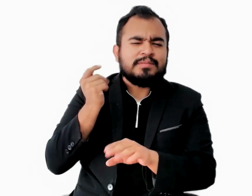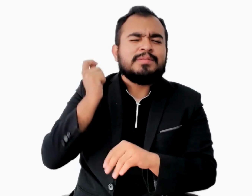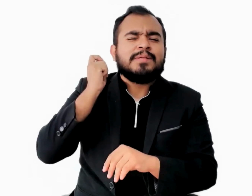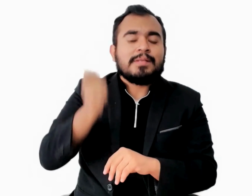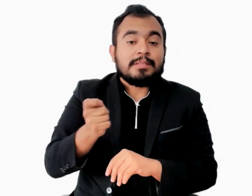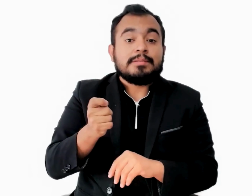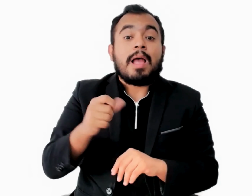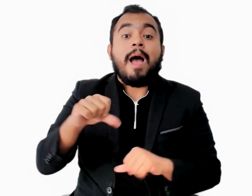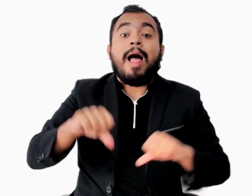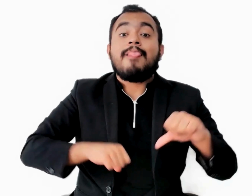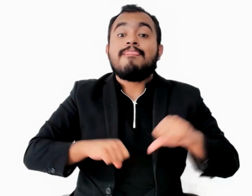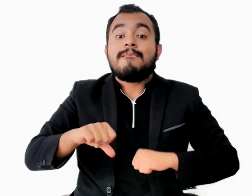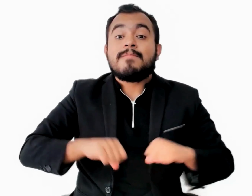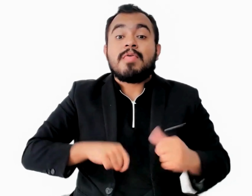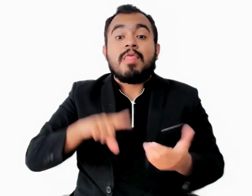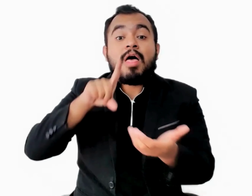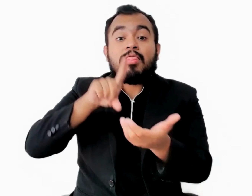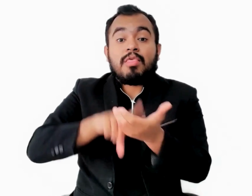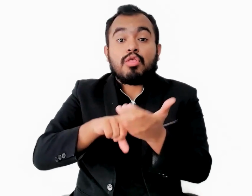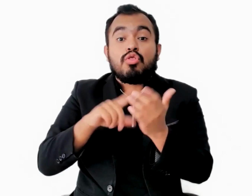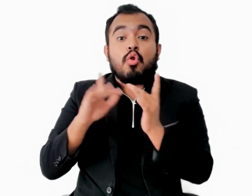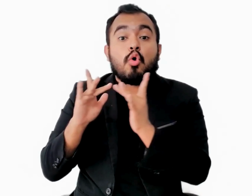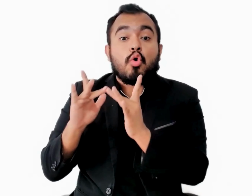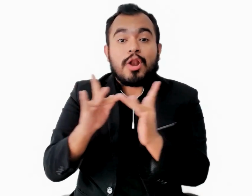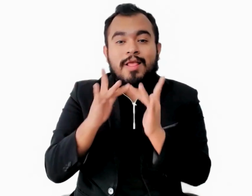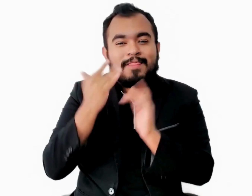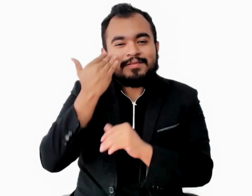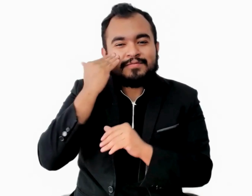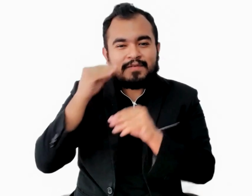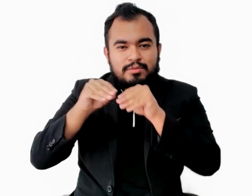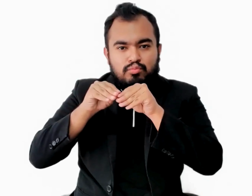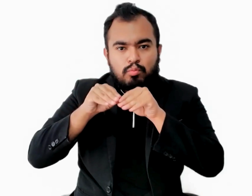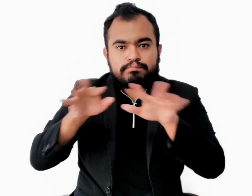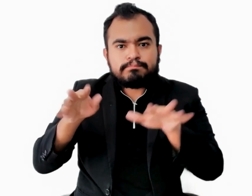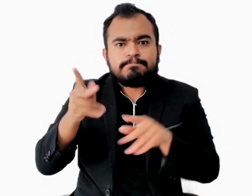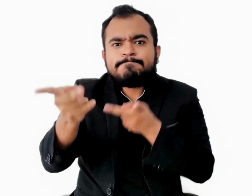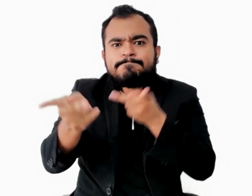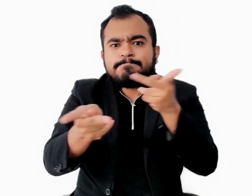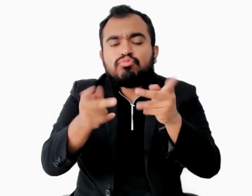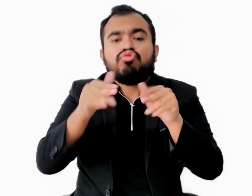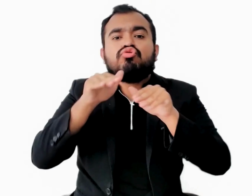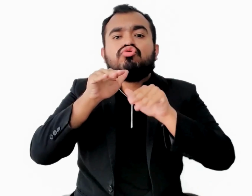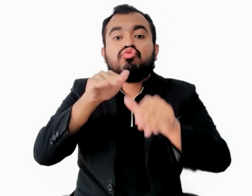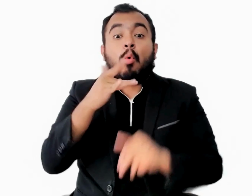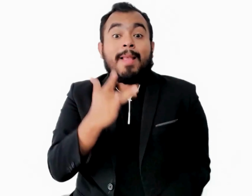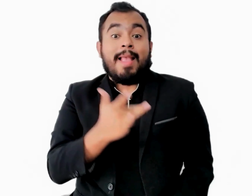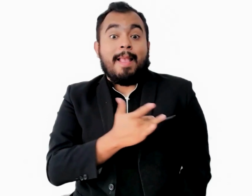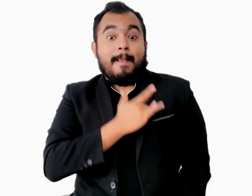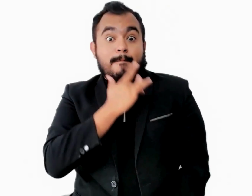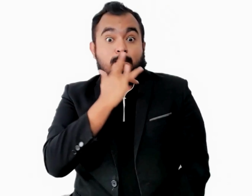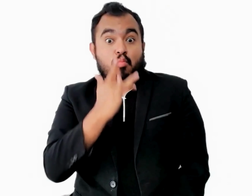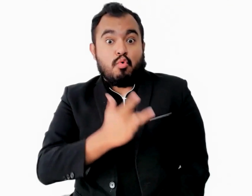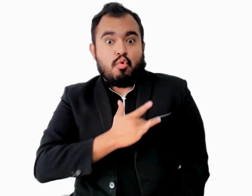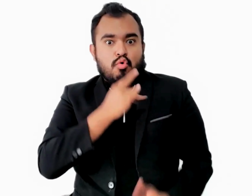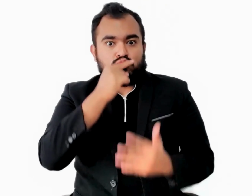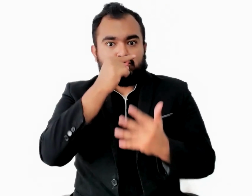que hicimos una actividad en nuestras redes sociales haciendo preguntas importantes sobre las emociones, porque tenemos que hacer